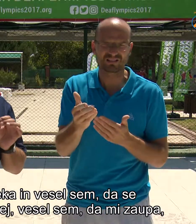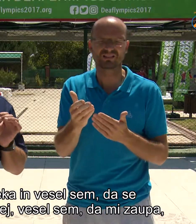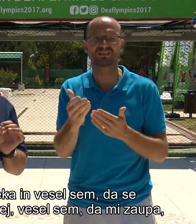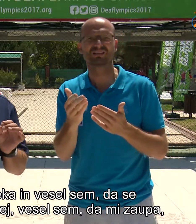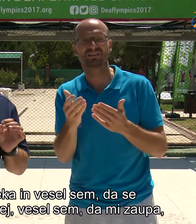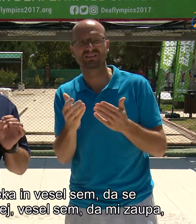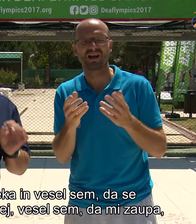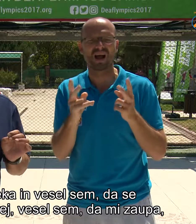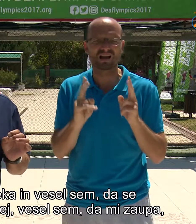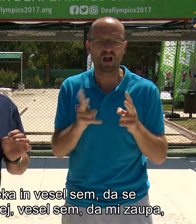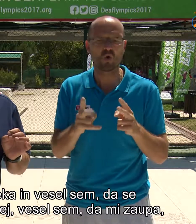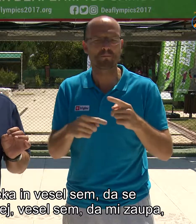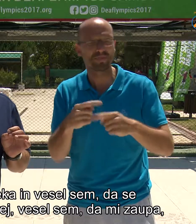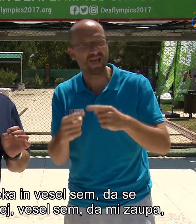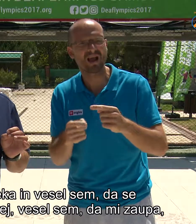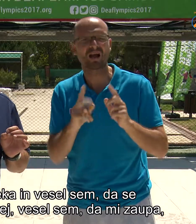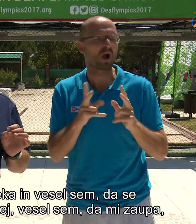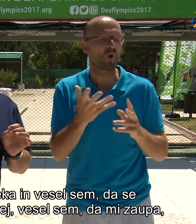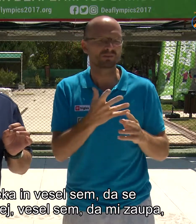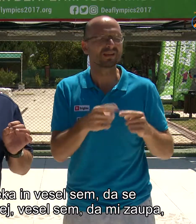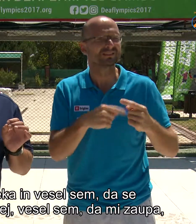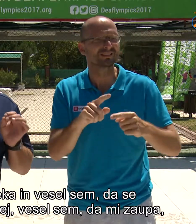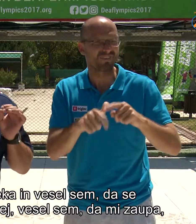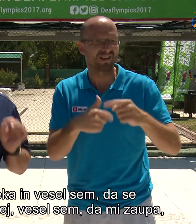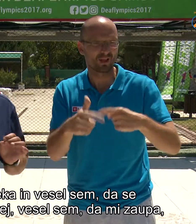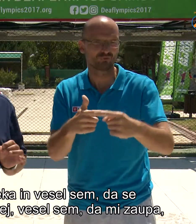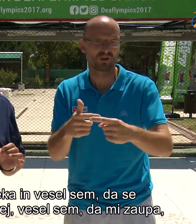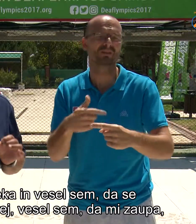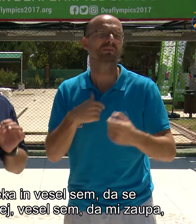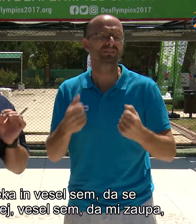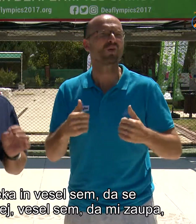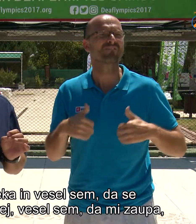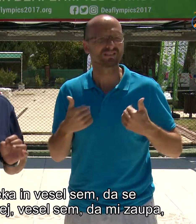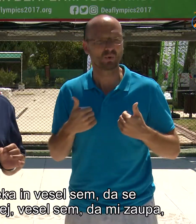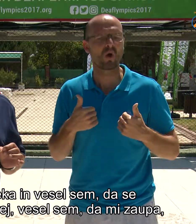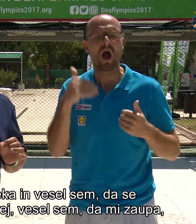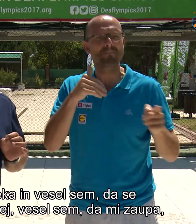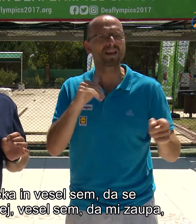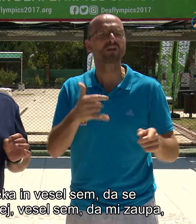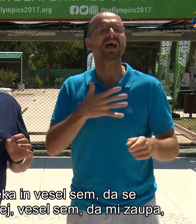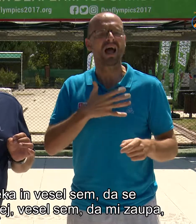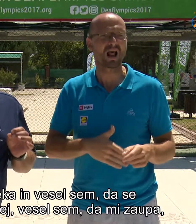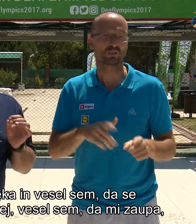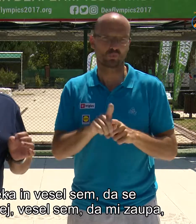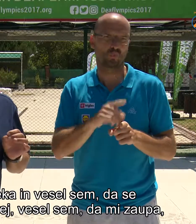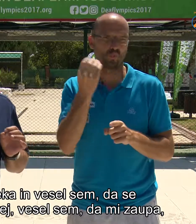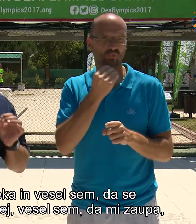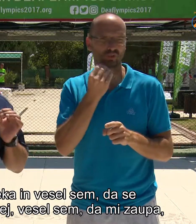kako poteka kaj. In vesel sem, da se Marino rad uči, torej vesel sem, da mi